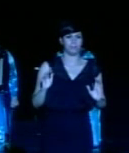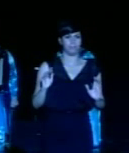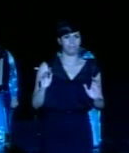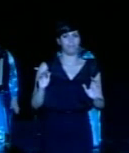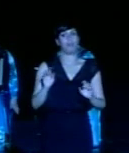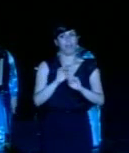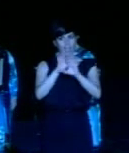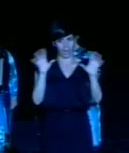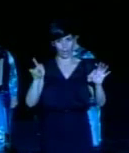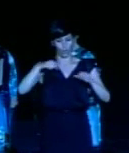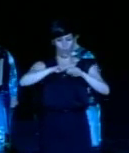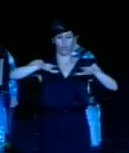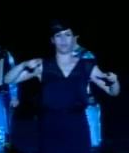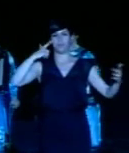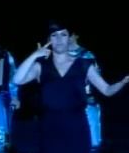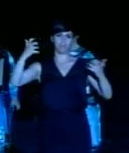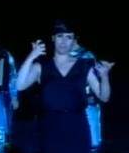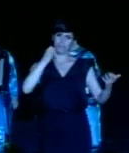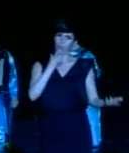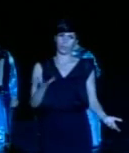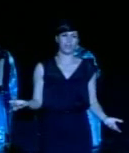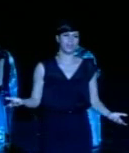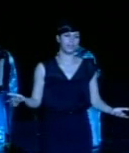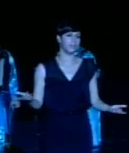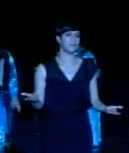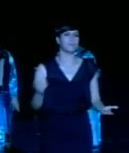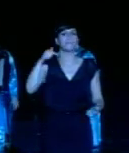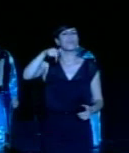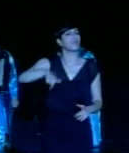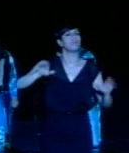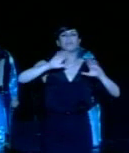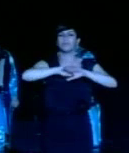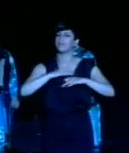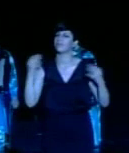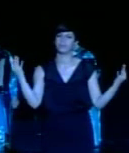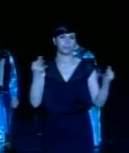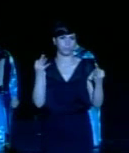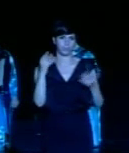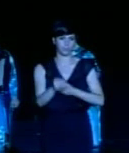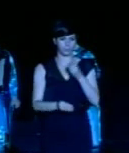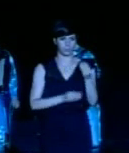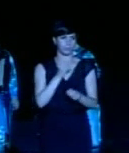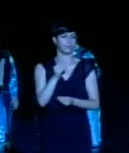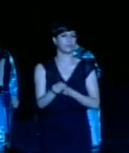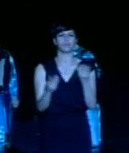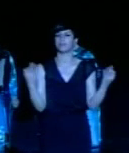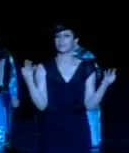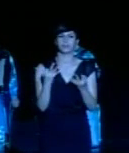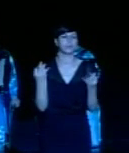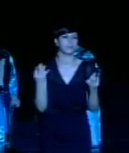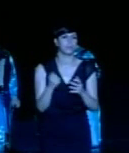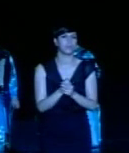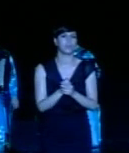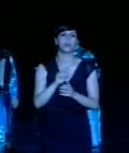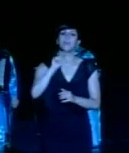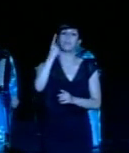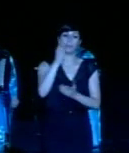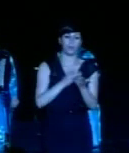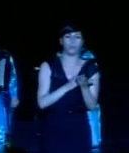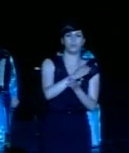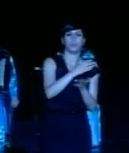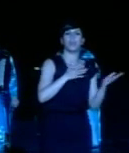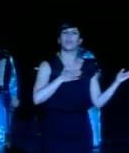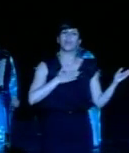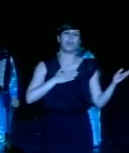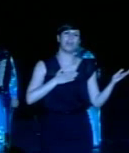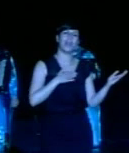claro, luego rinden en el escenario. ¿Quién nos van a interpretar? Nos van a interpretar, en primer lugar, la